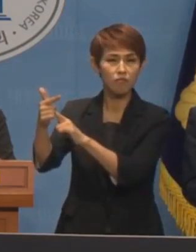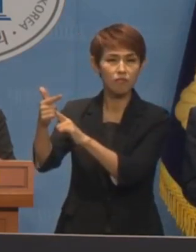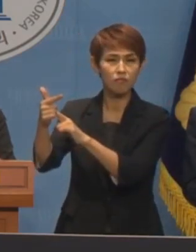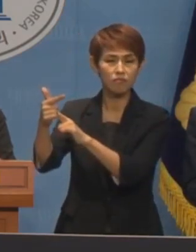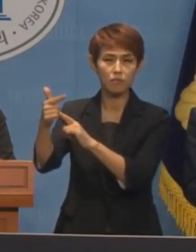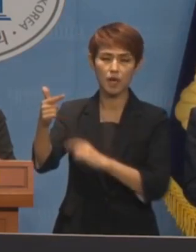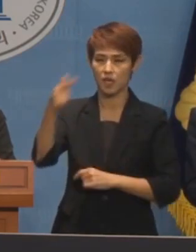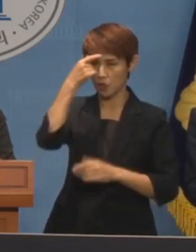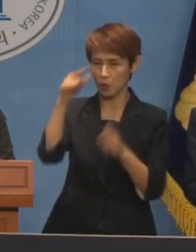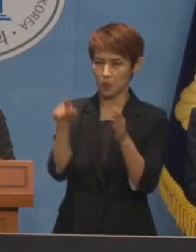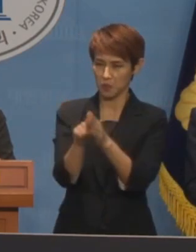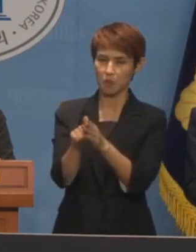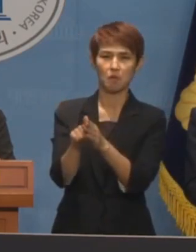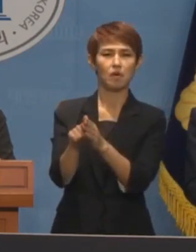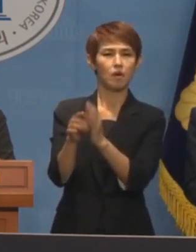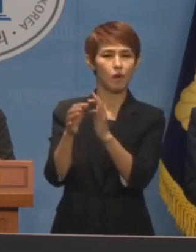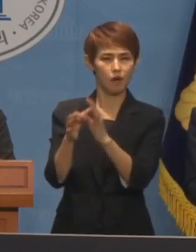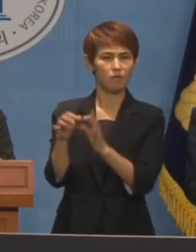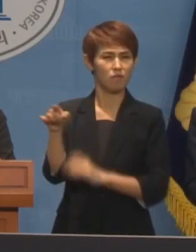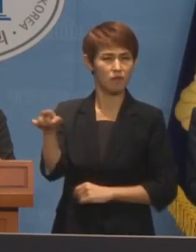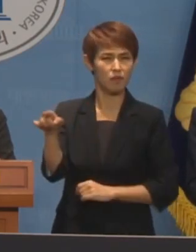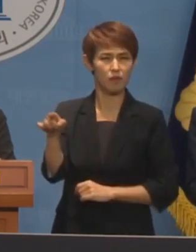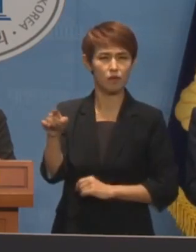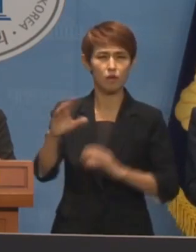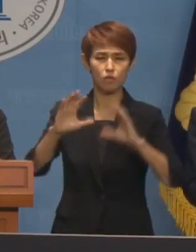마치 기독교 신념에 대한 사람을